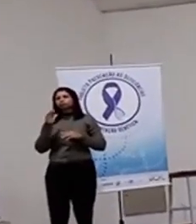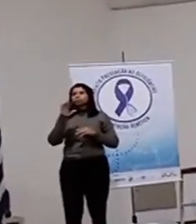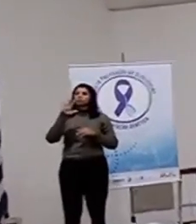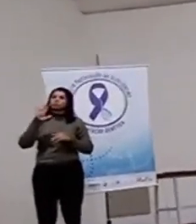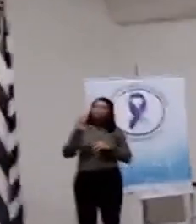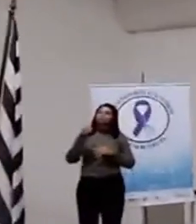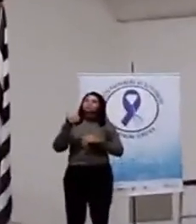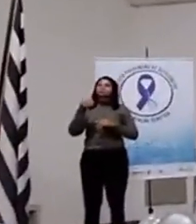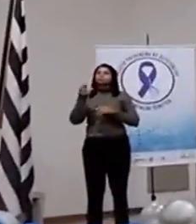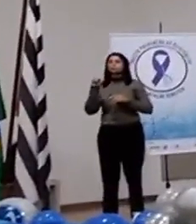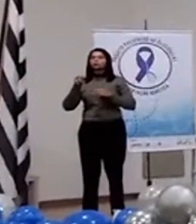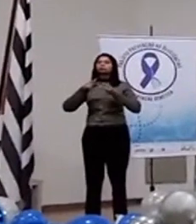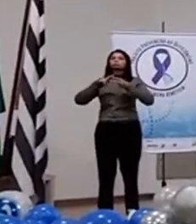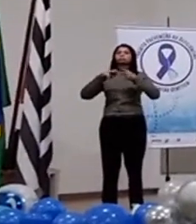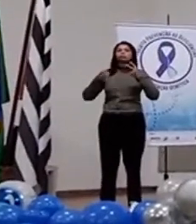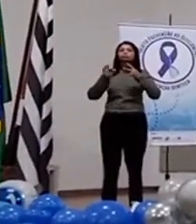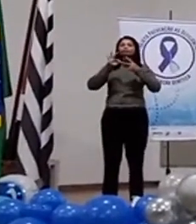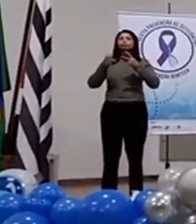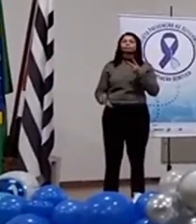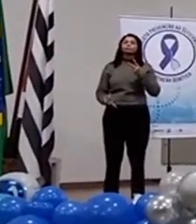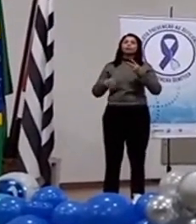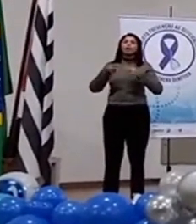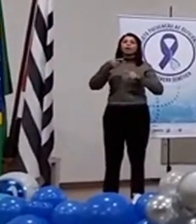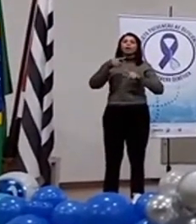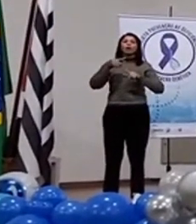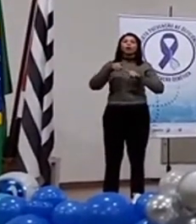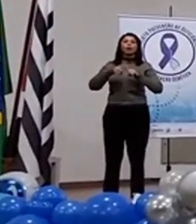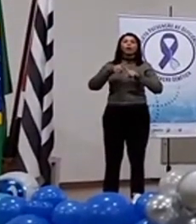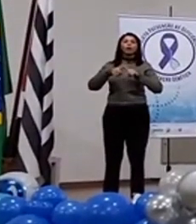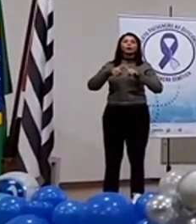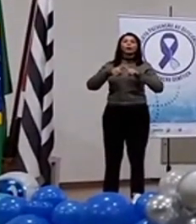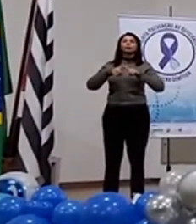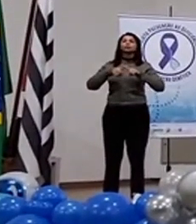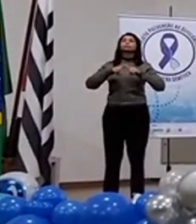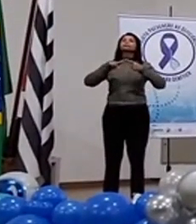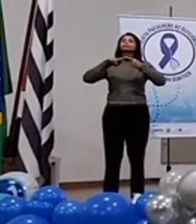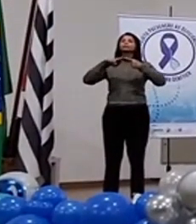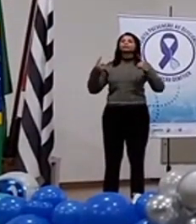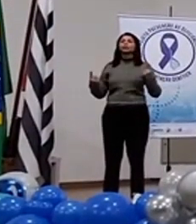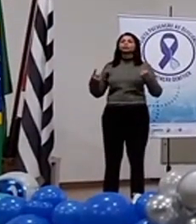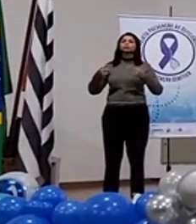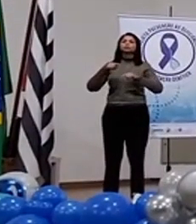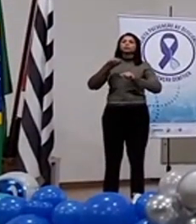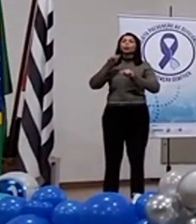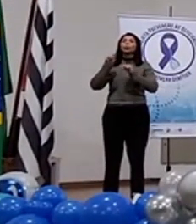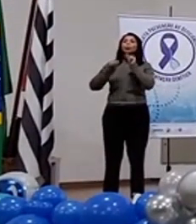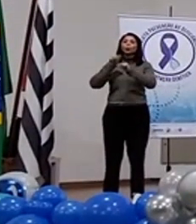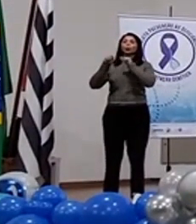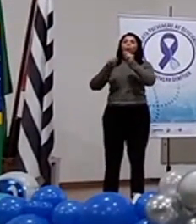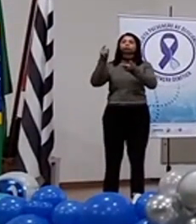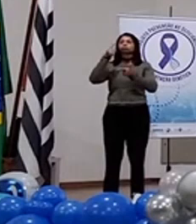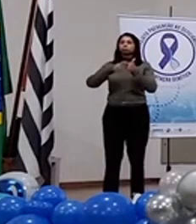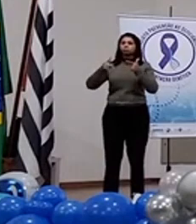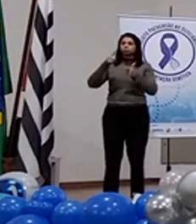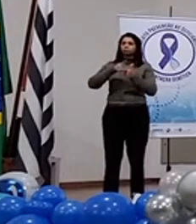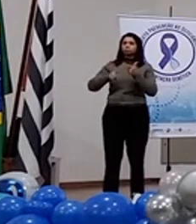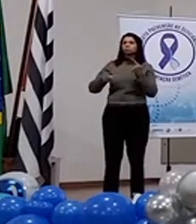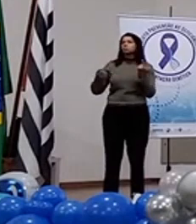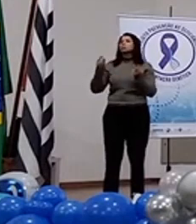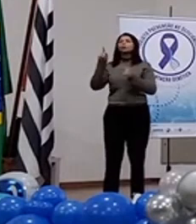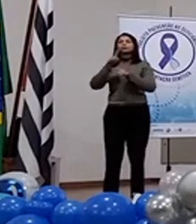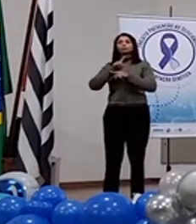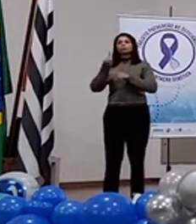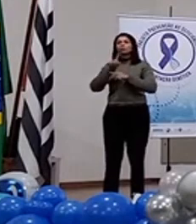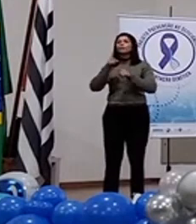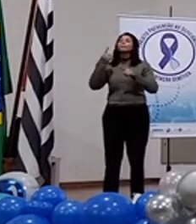10 genes com defeitos. São genes que são defeituosos em nós, mas que não causam problemas. Porque para